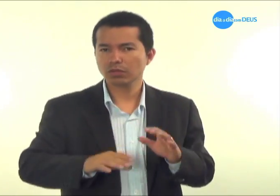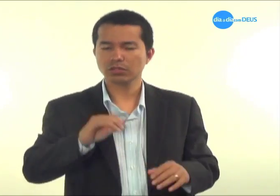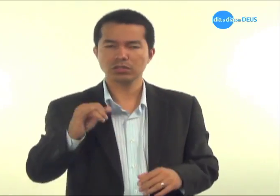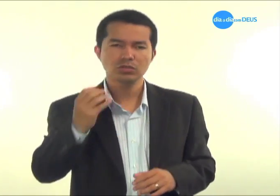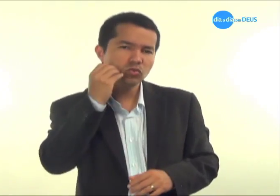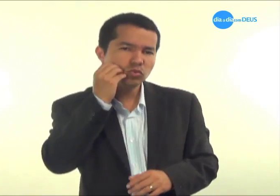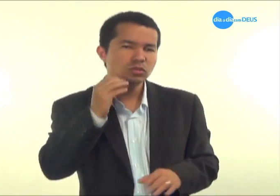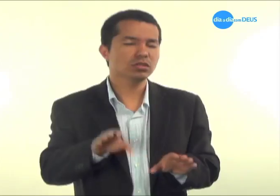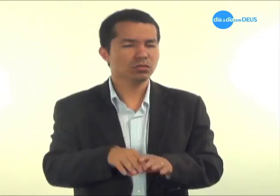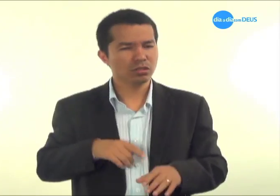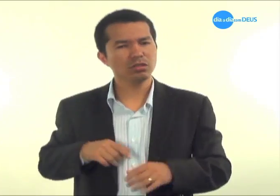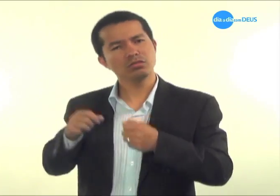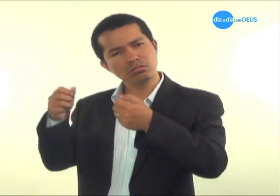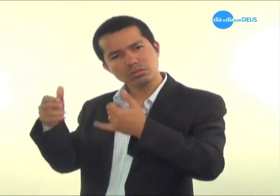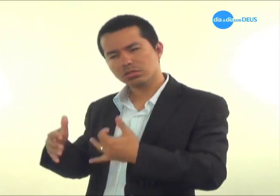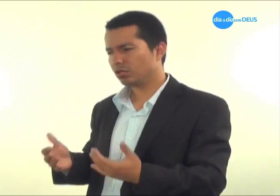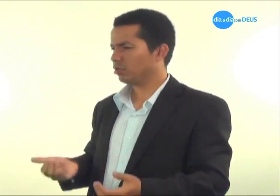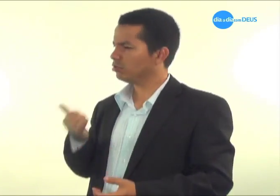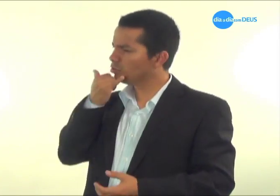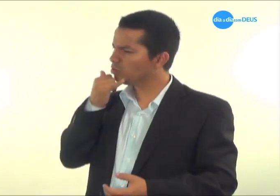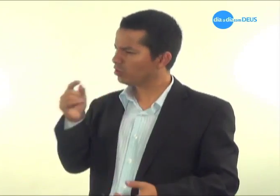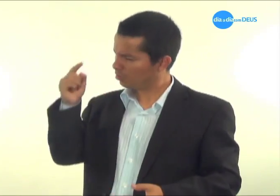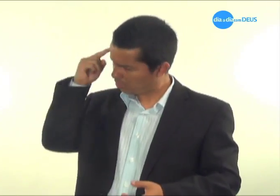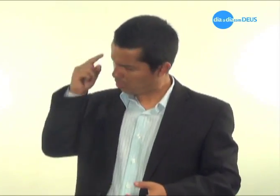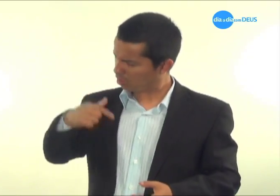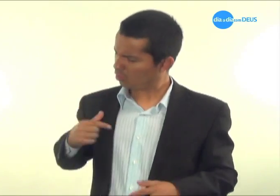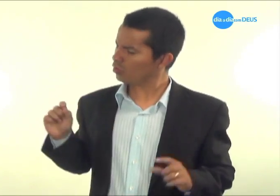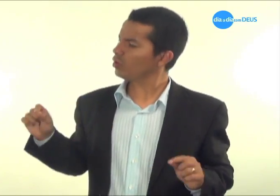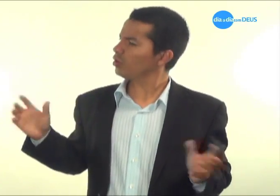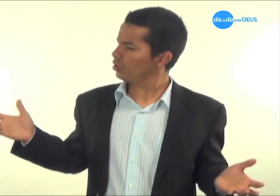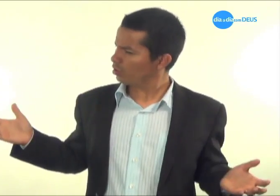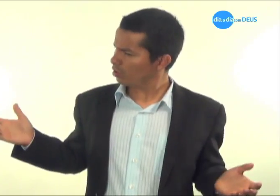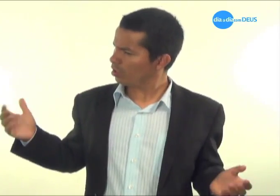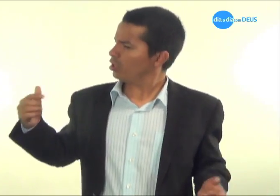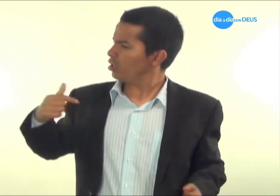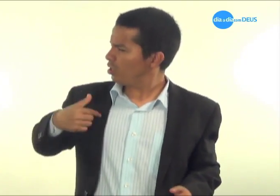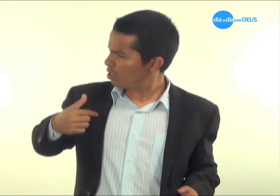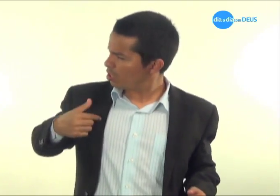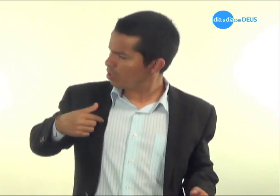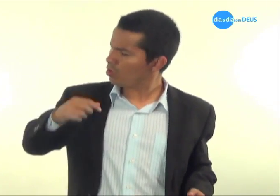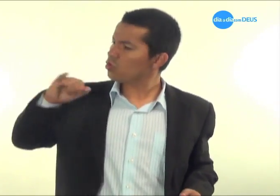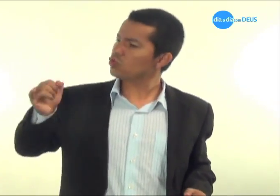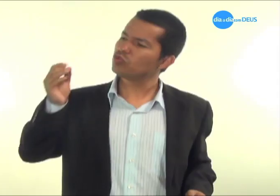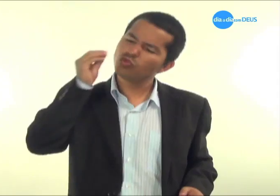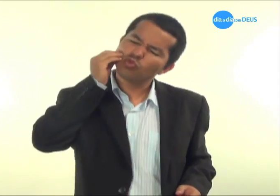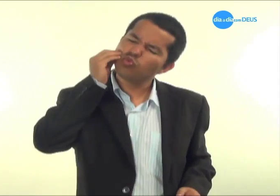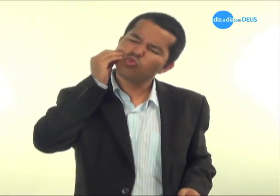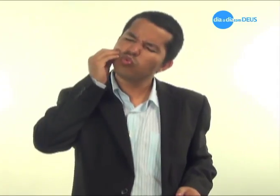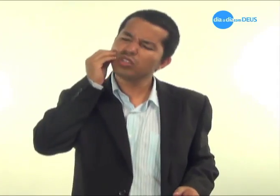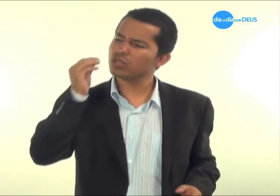certamente ele ouviria de Judas a sua indignação. Está pensando que eu sou o quê? Afinal de contas, eu sou